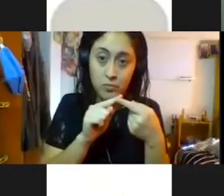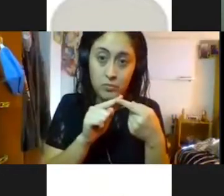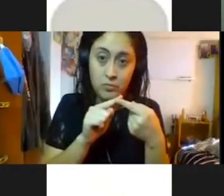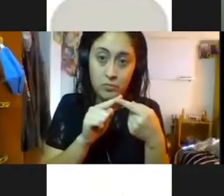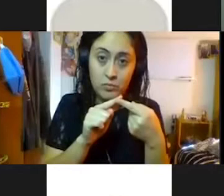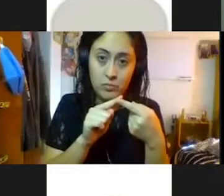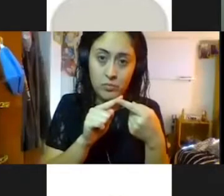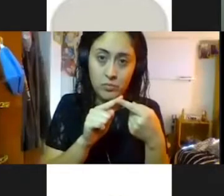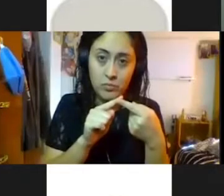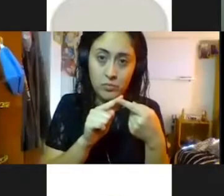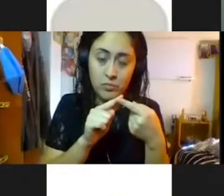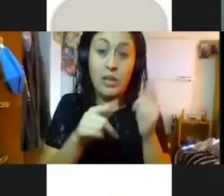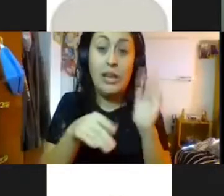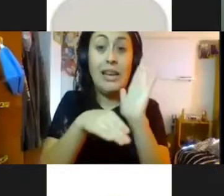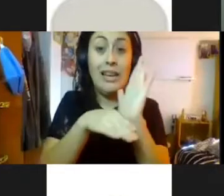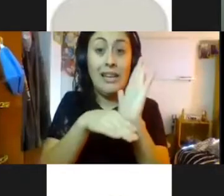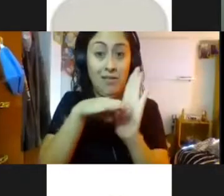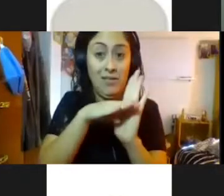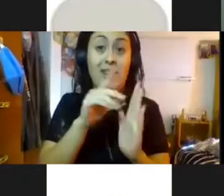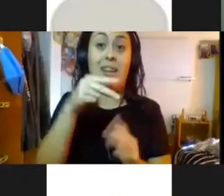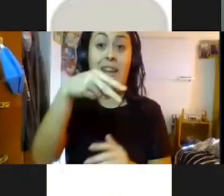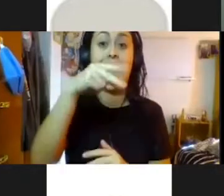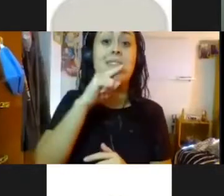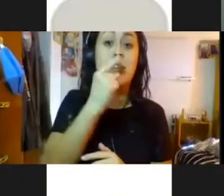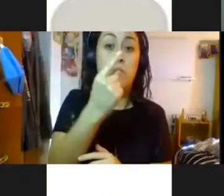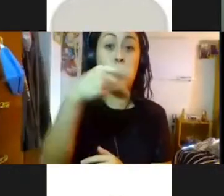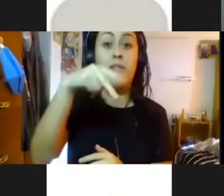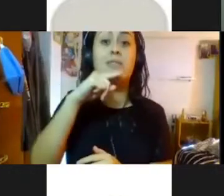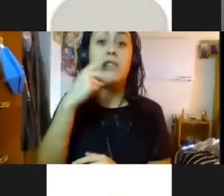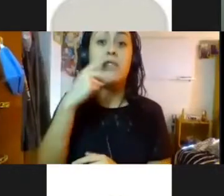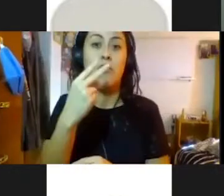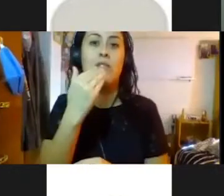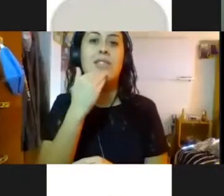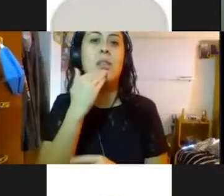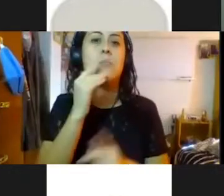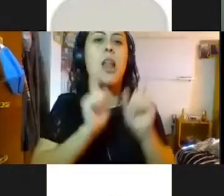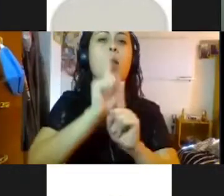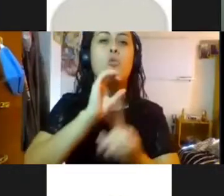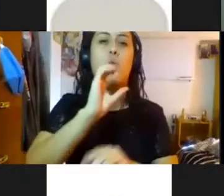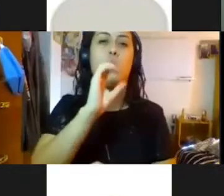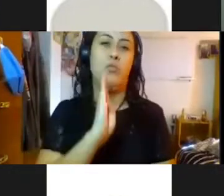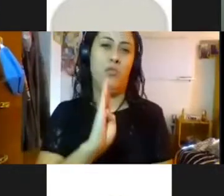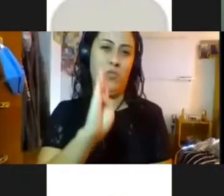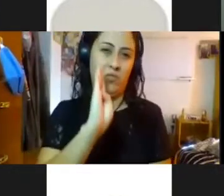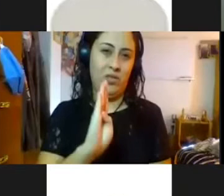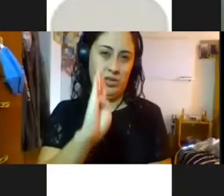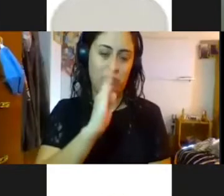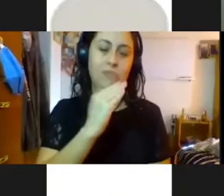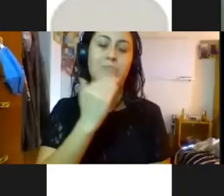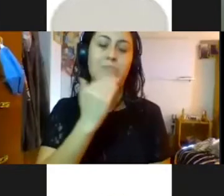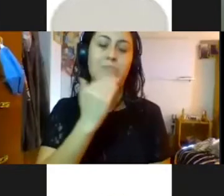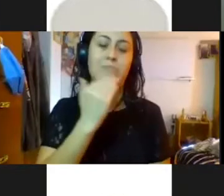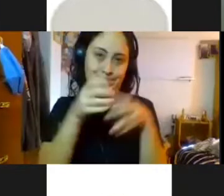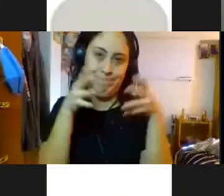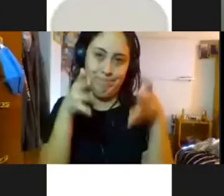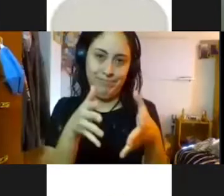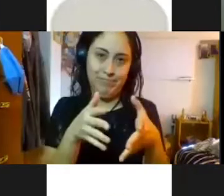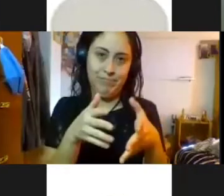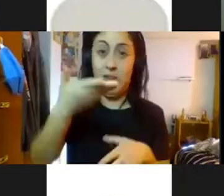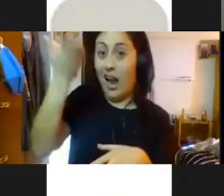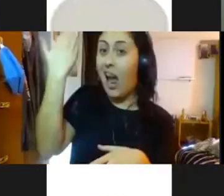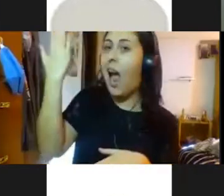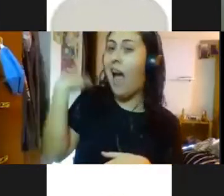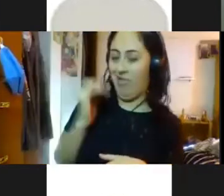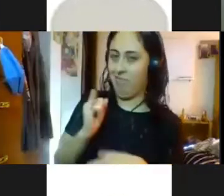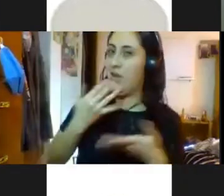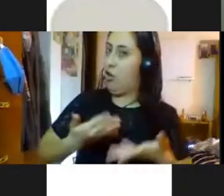también los niveles de transición, pero también con básicos específicos. Y tenía el rol de acompañar a los